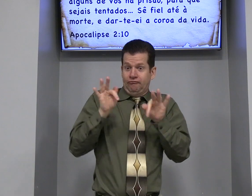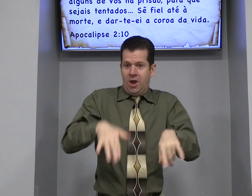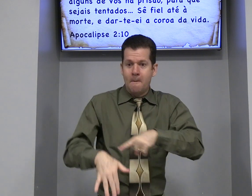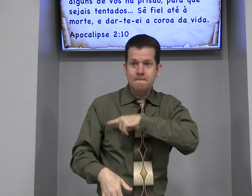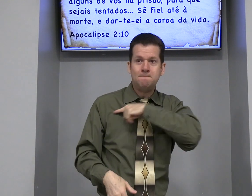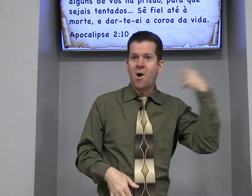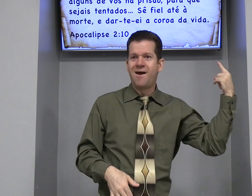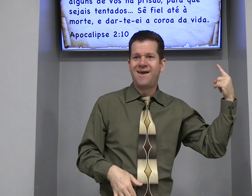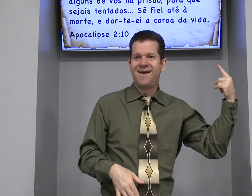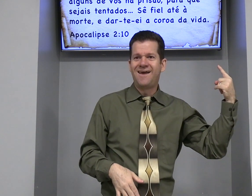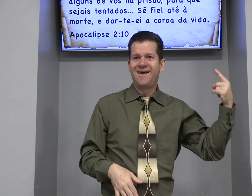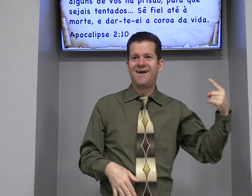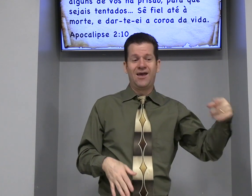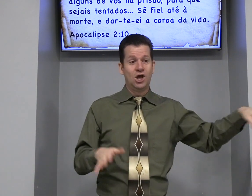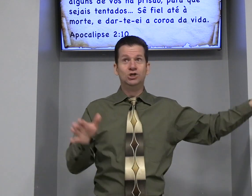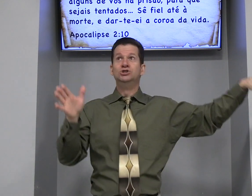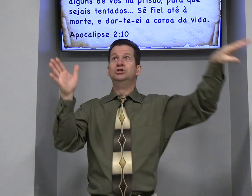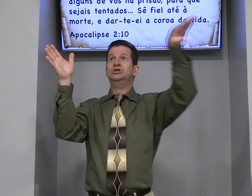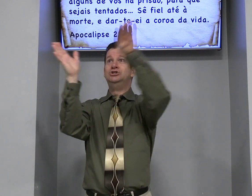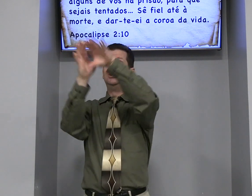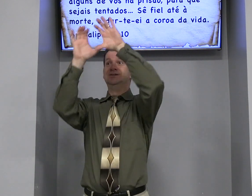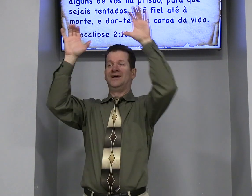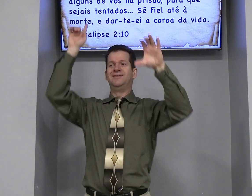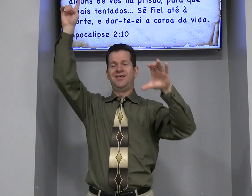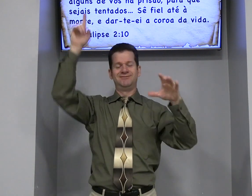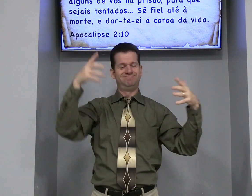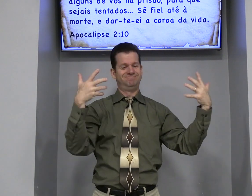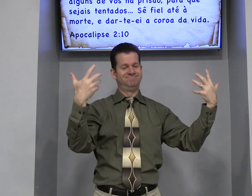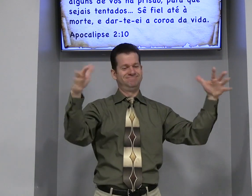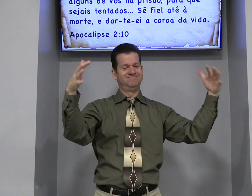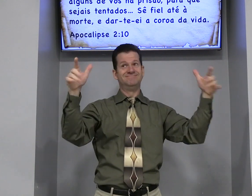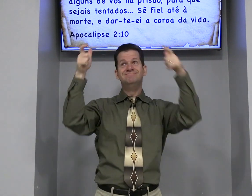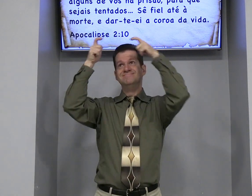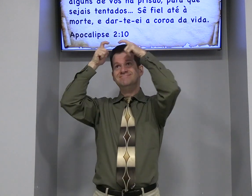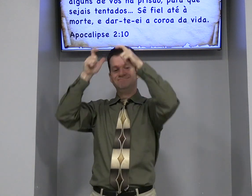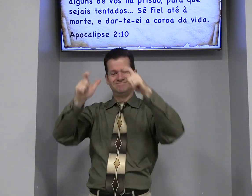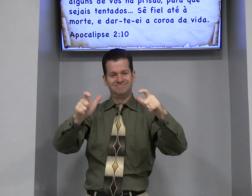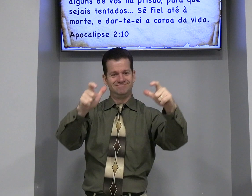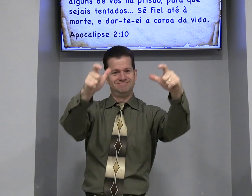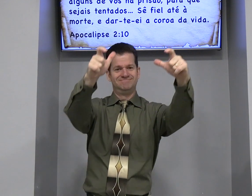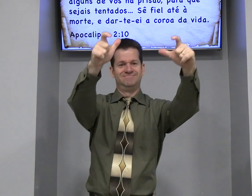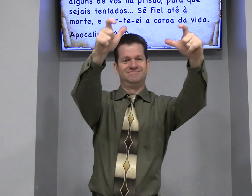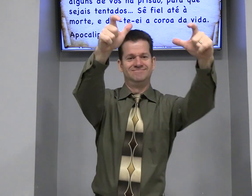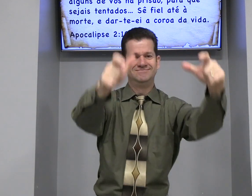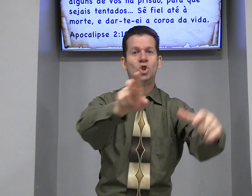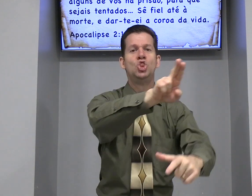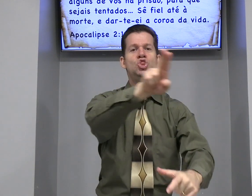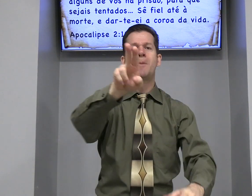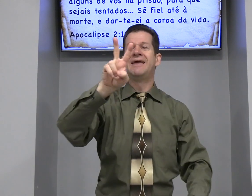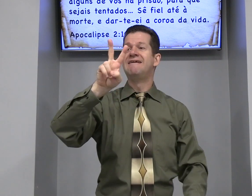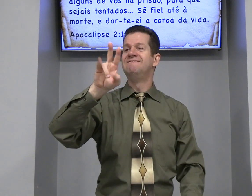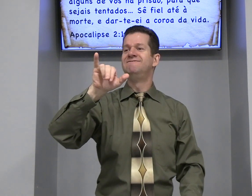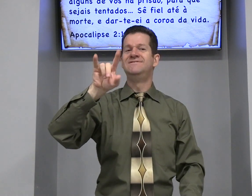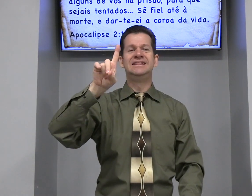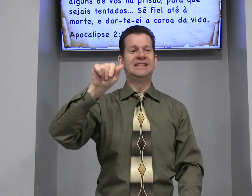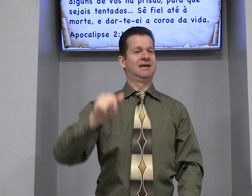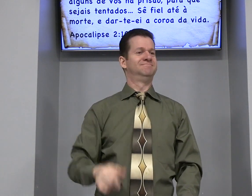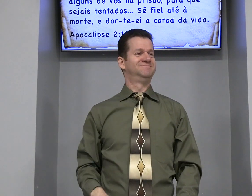aguentam até o fim, até a morte, vai chegar no céu e Deus vai dar parabéns, vai dar coroa, que nome é coroa